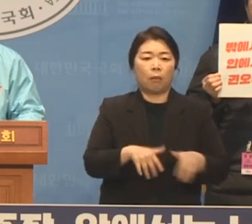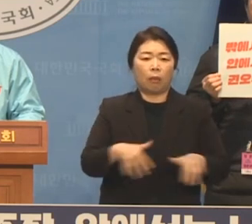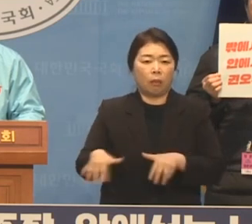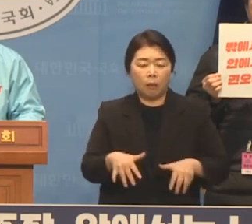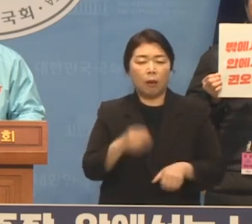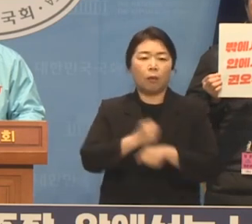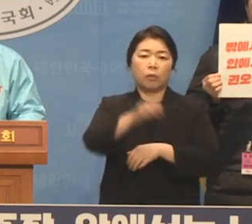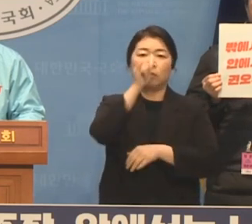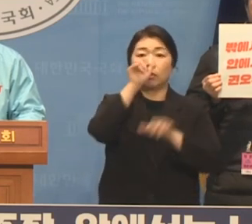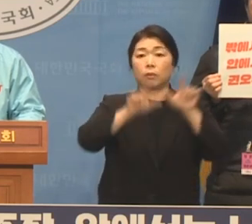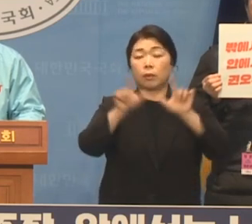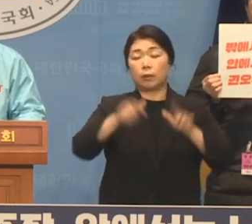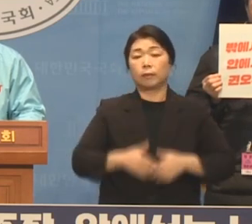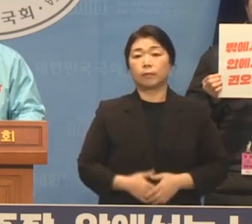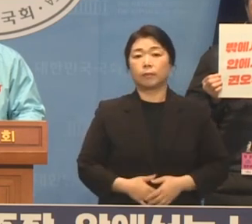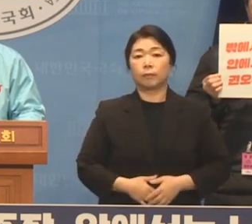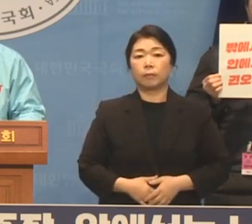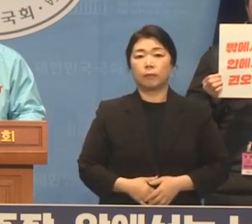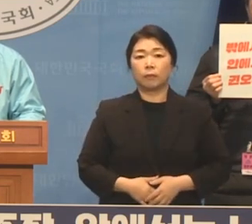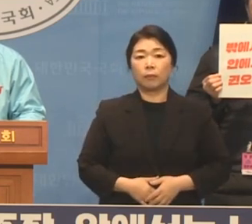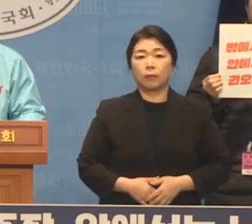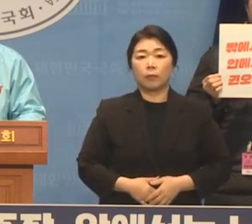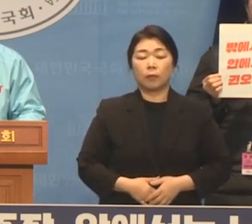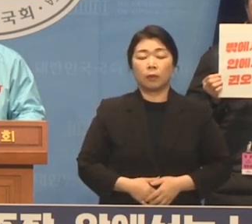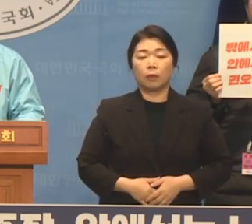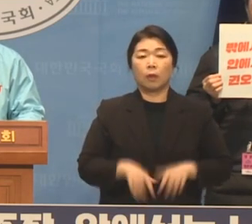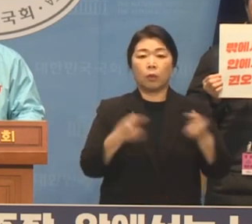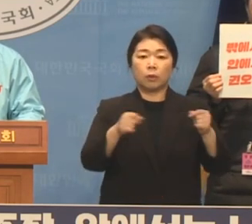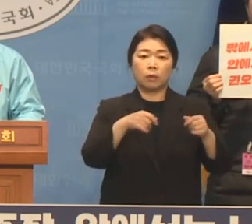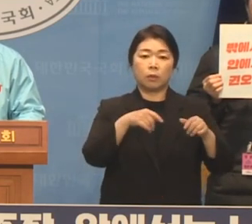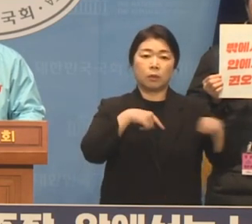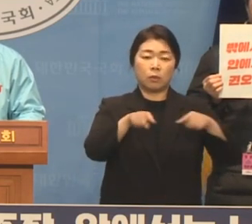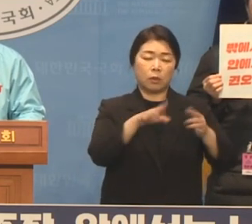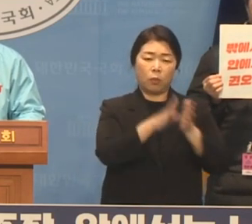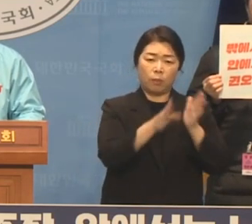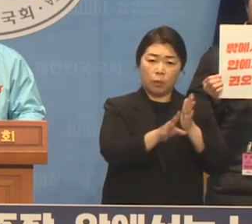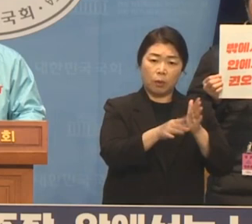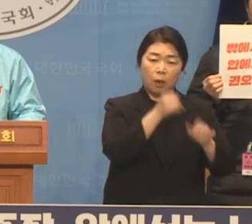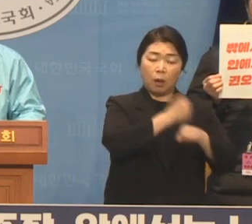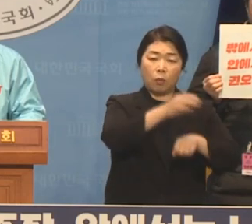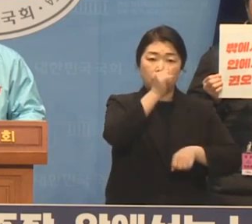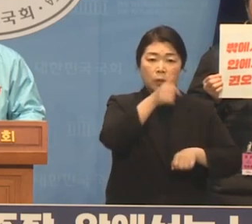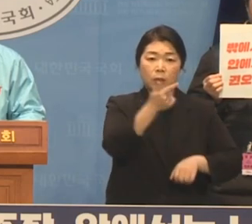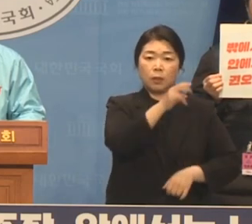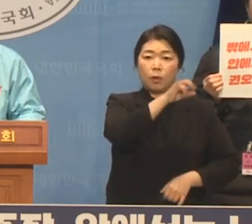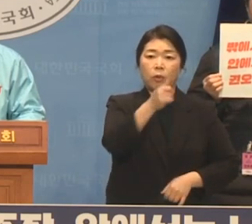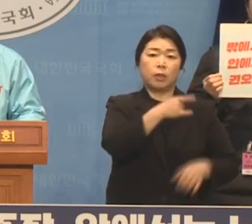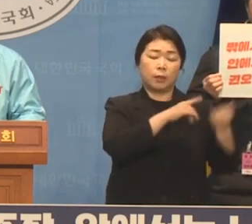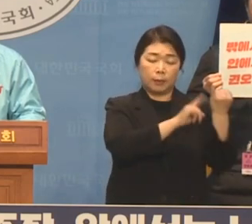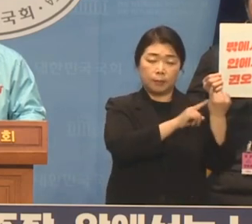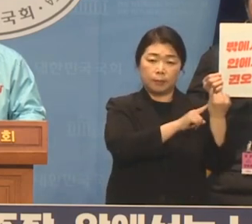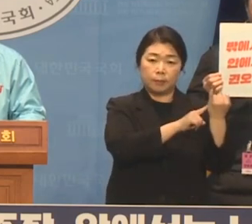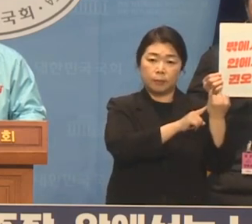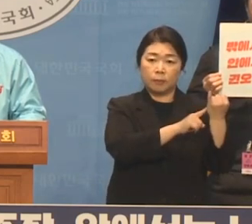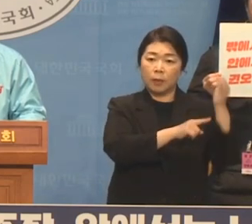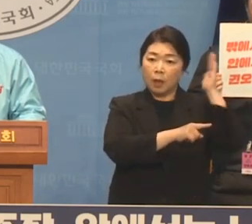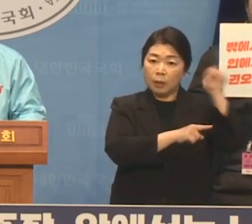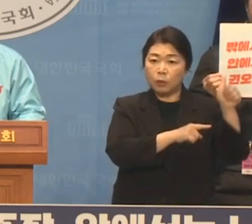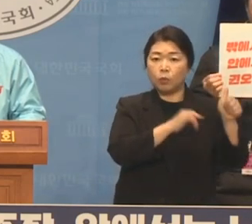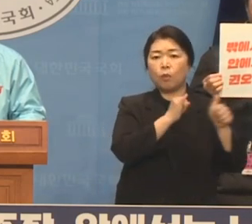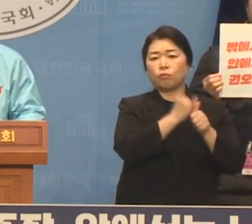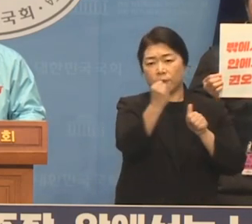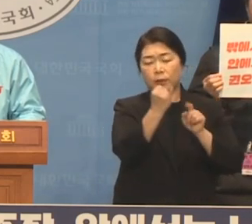형국입니다. 이런 무지막지한 정치 횡포를 부리고 있는 김건희 여사, 이는 대통령의